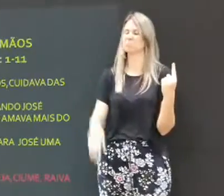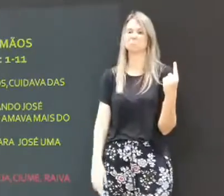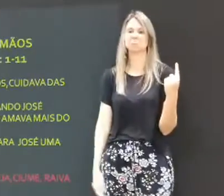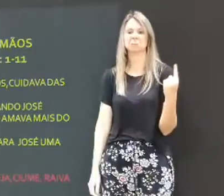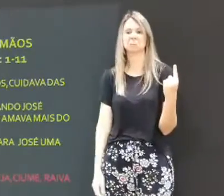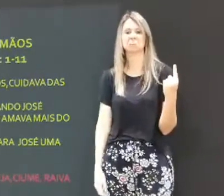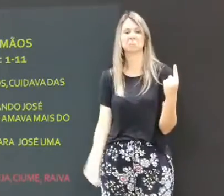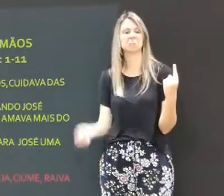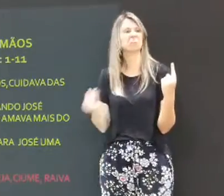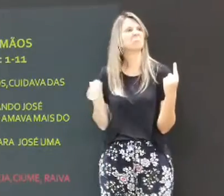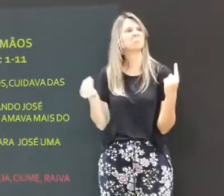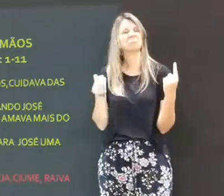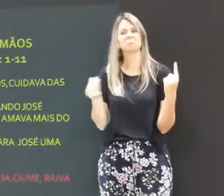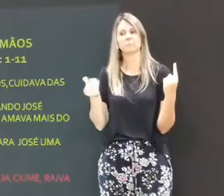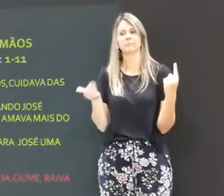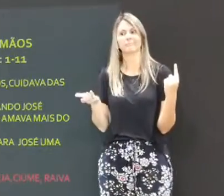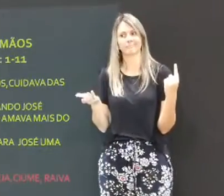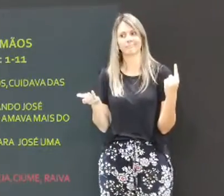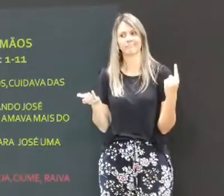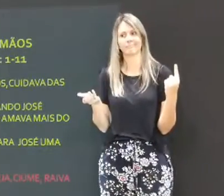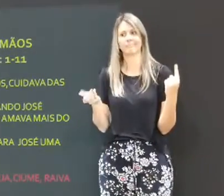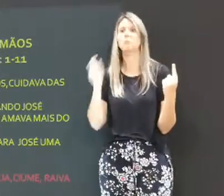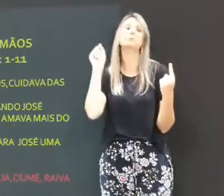que José. Né?